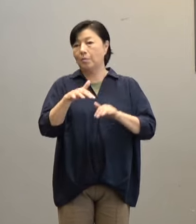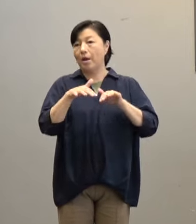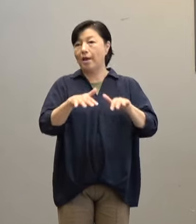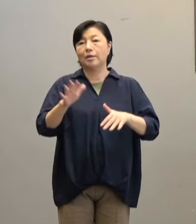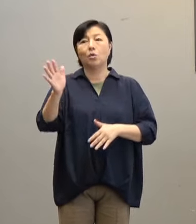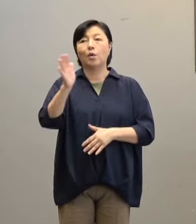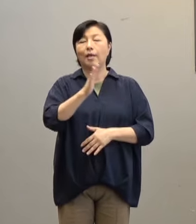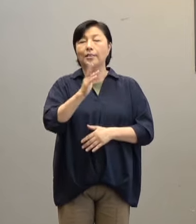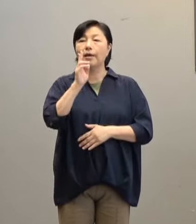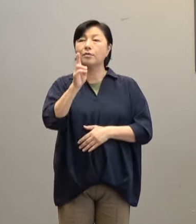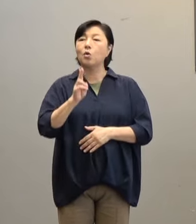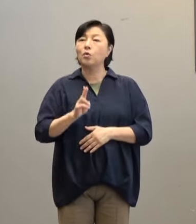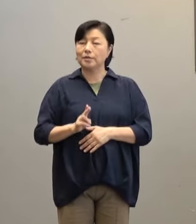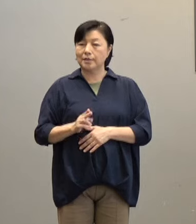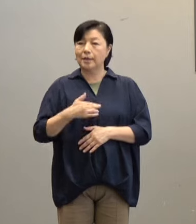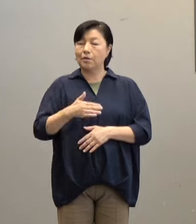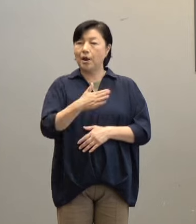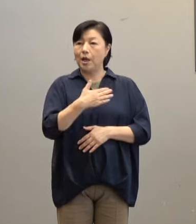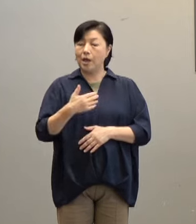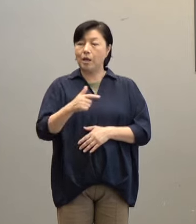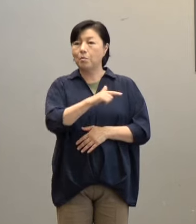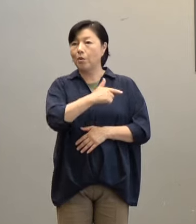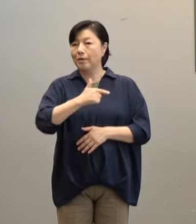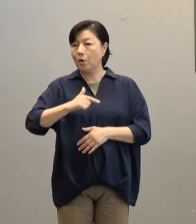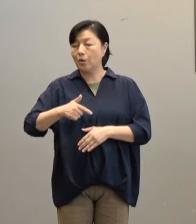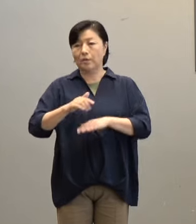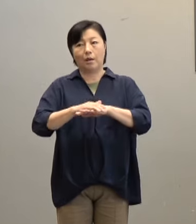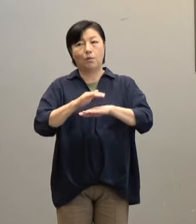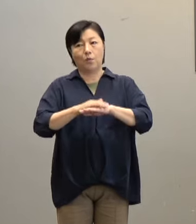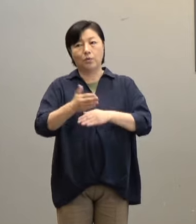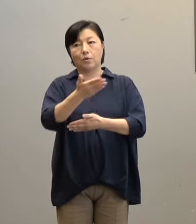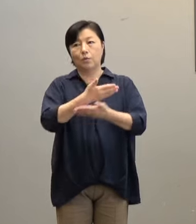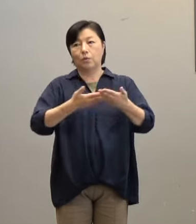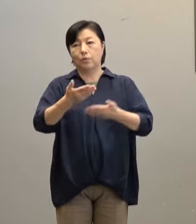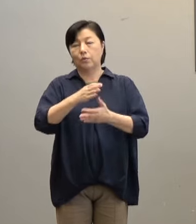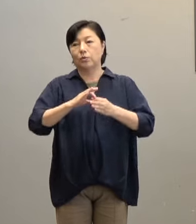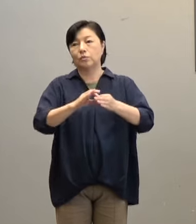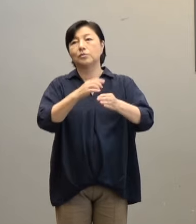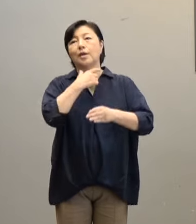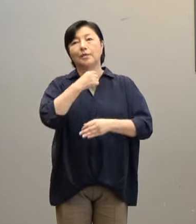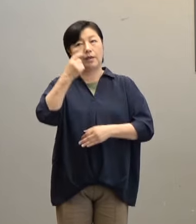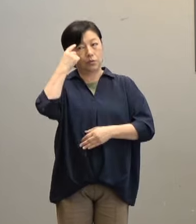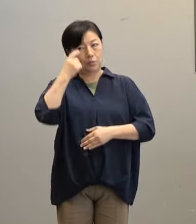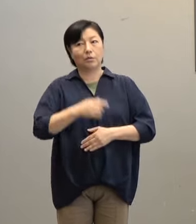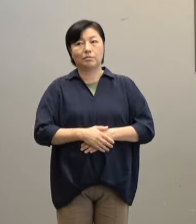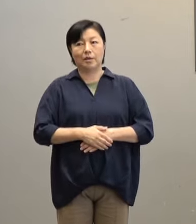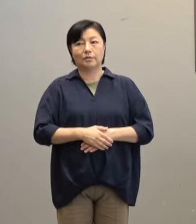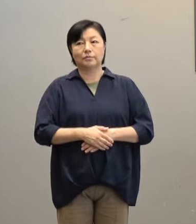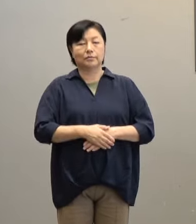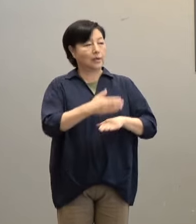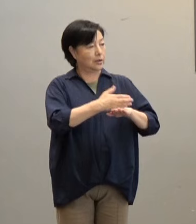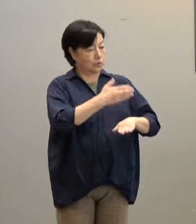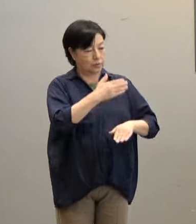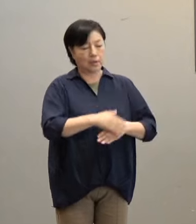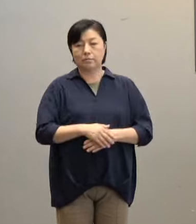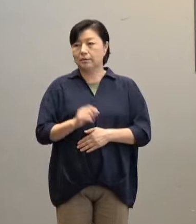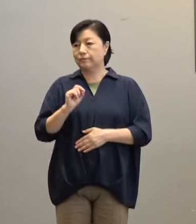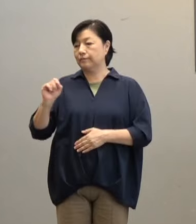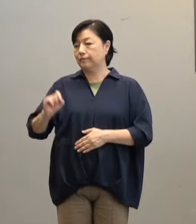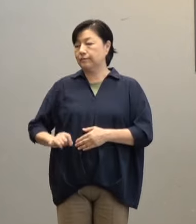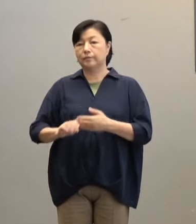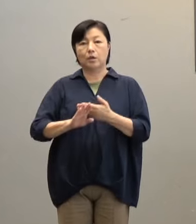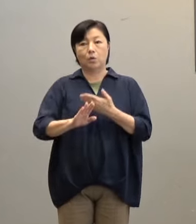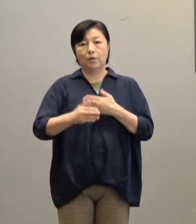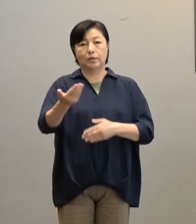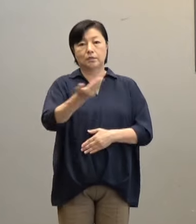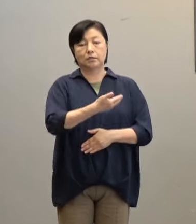ですね、我々も、いろんなルートの中でですね、交流を続けていきたいというふうに思っています。 ありがとうございます。 はい、他